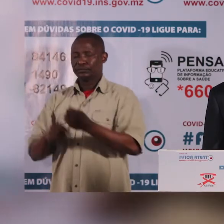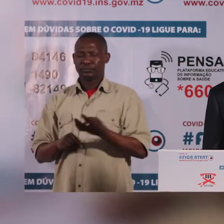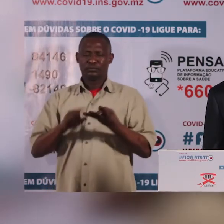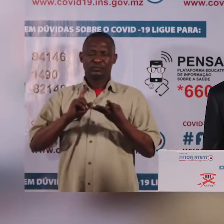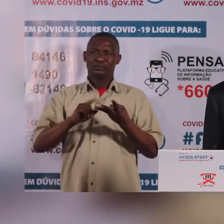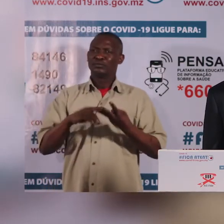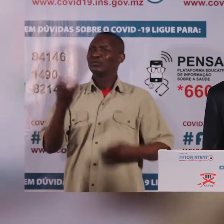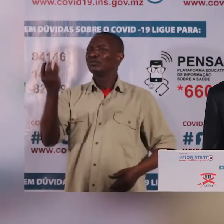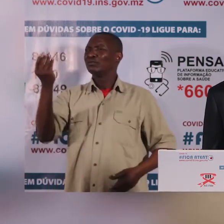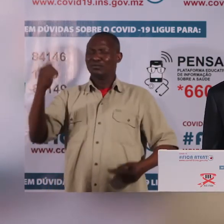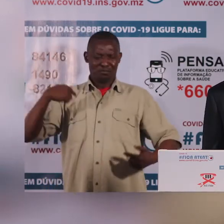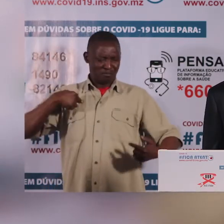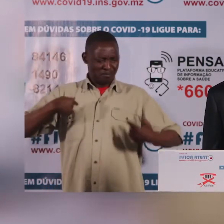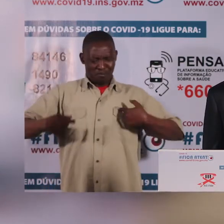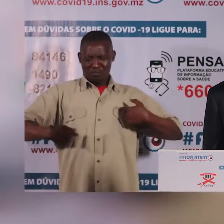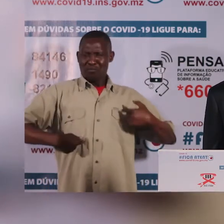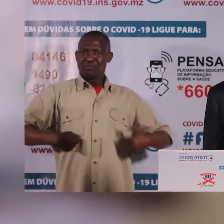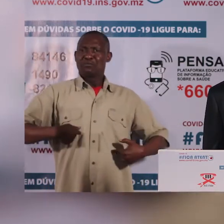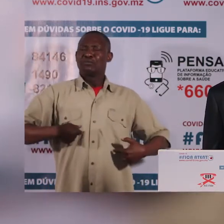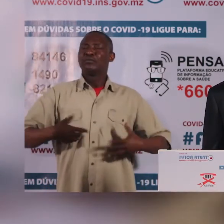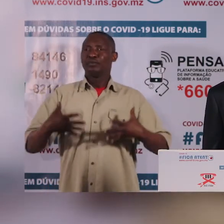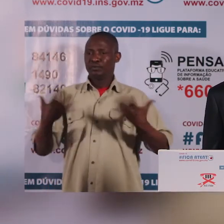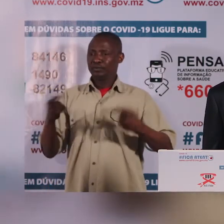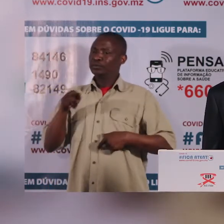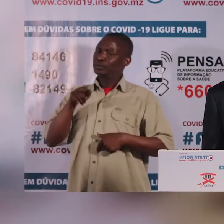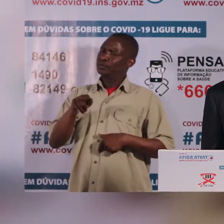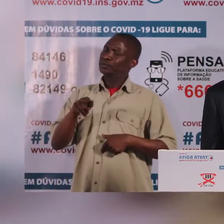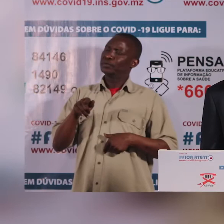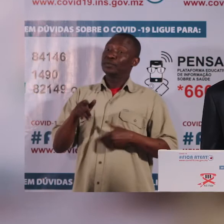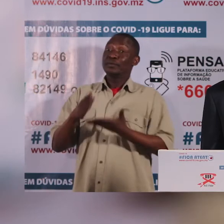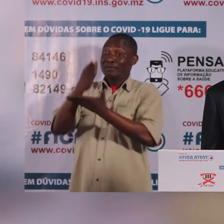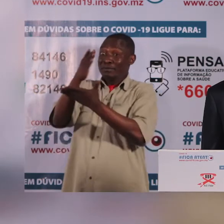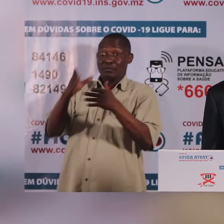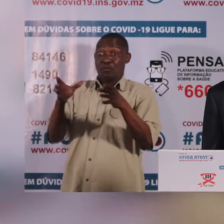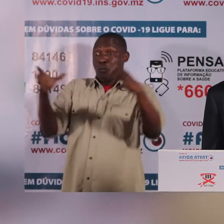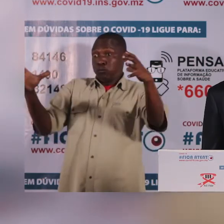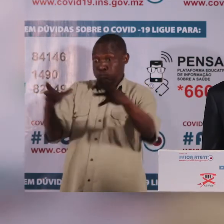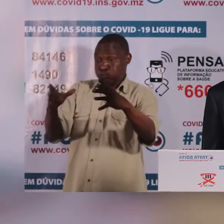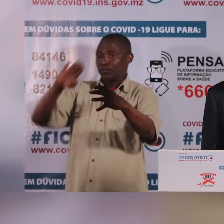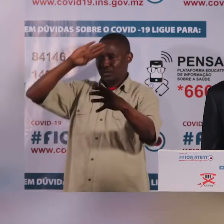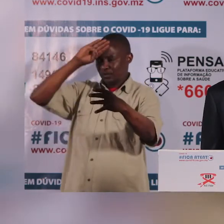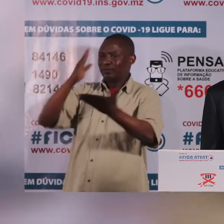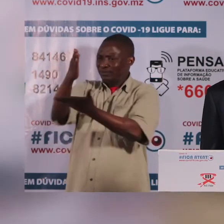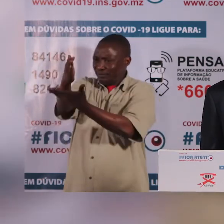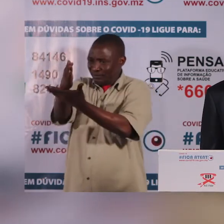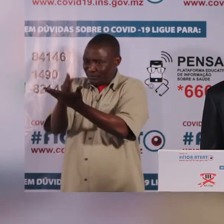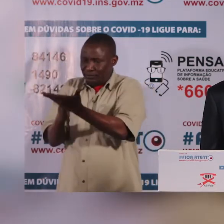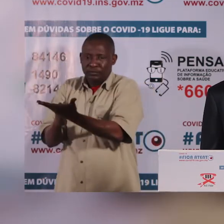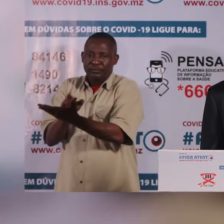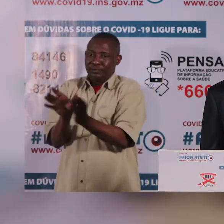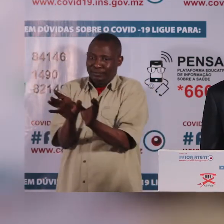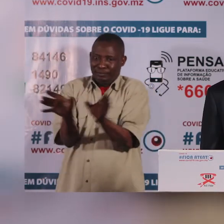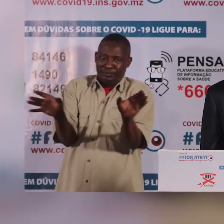temos aproximadamente metade dos casos assintomáticos e metade dos casos com sintomas,